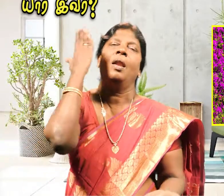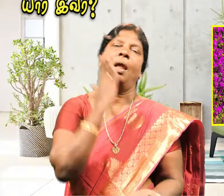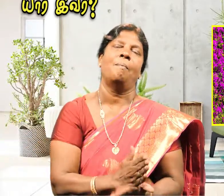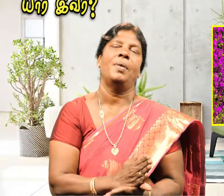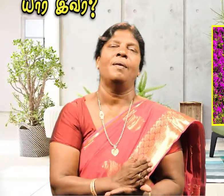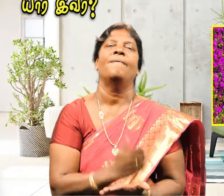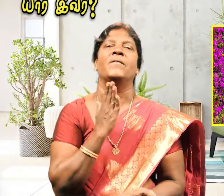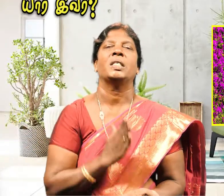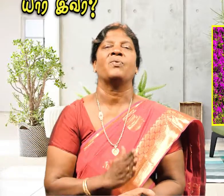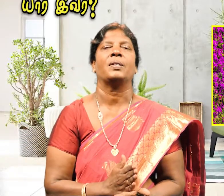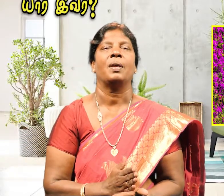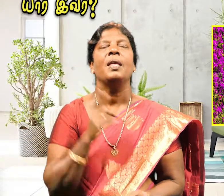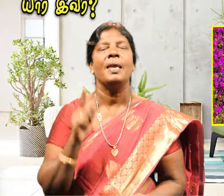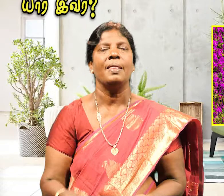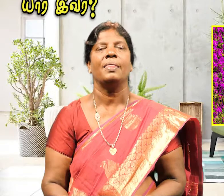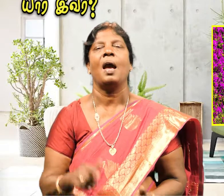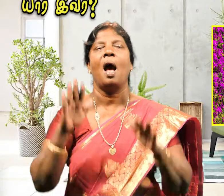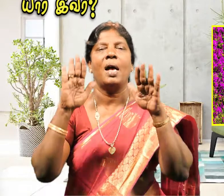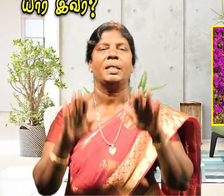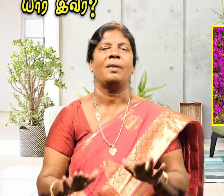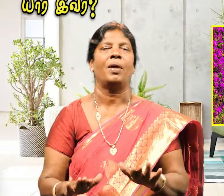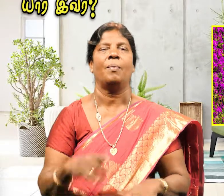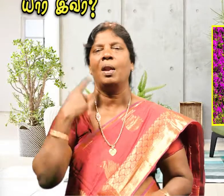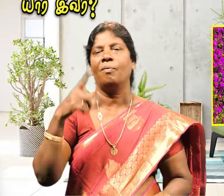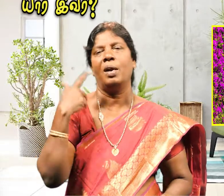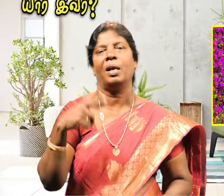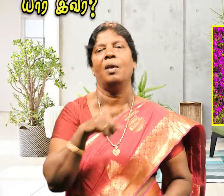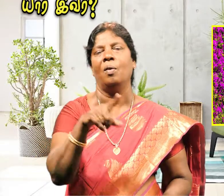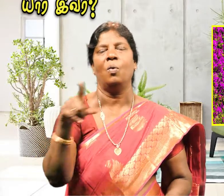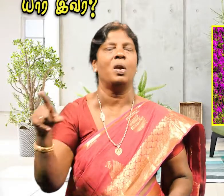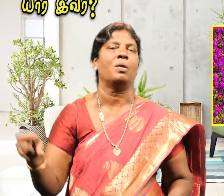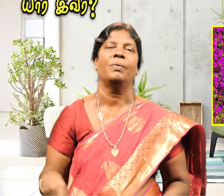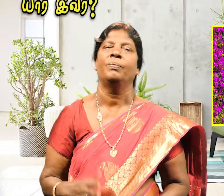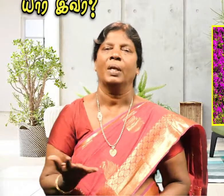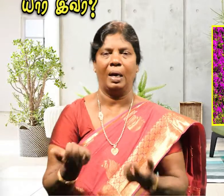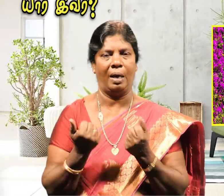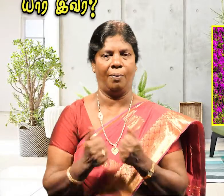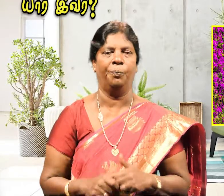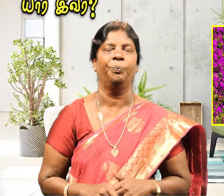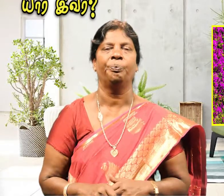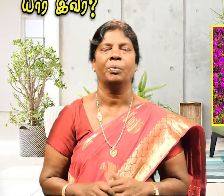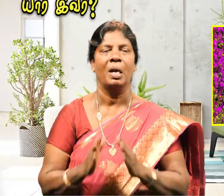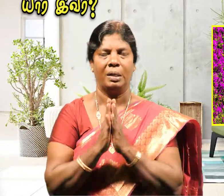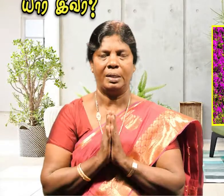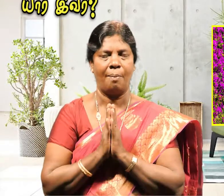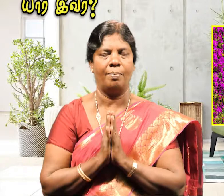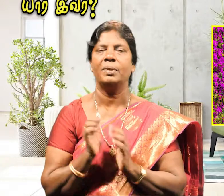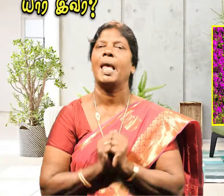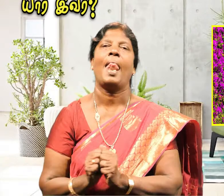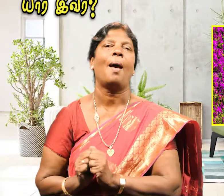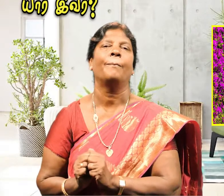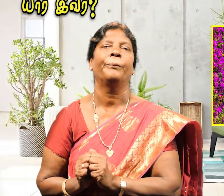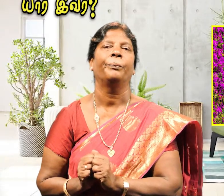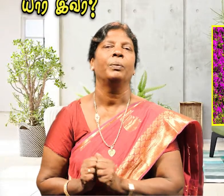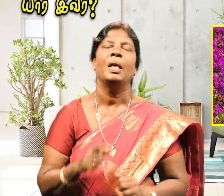நம்பி விசுவாசியுங்கள். இந்த ஆசீர்வாதமான வாழ்க்கை உங்களுக்கும் சொந்தமாகும். நாம் இப்பொழுது பிரார்த்தனை